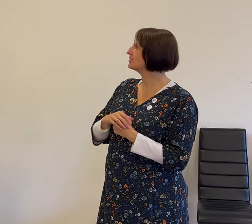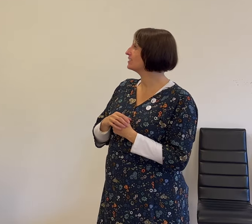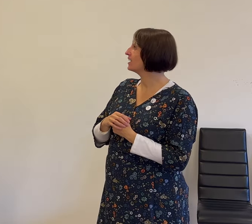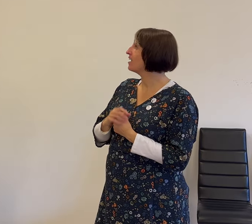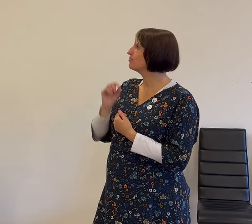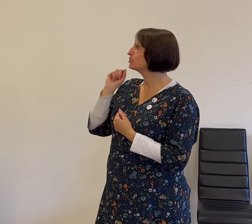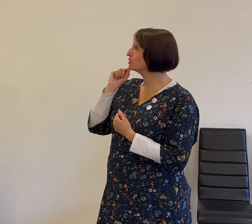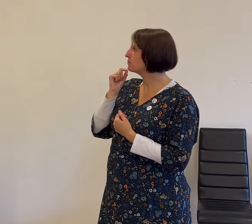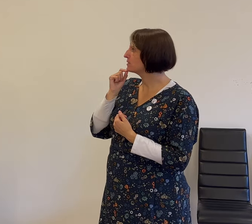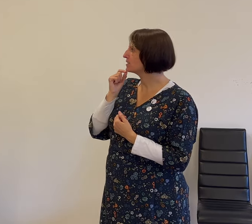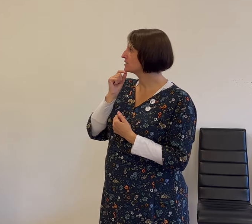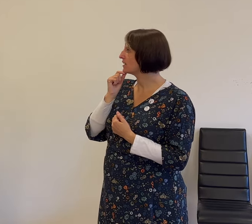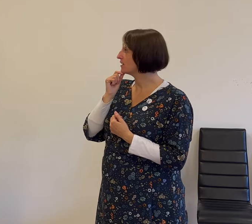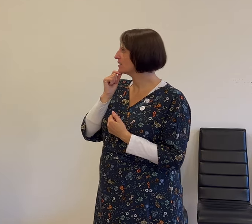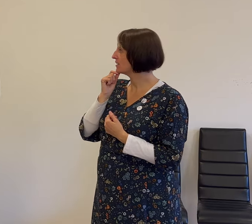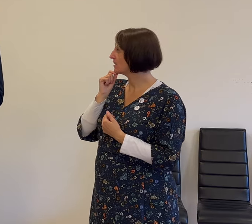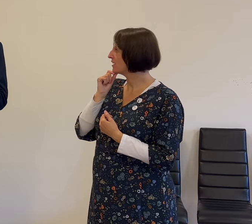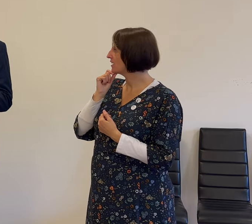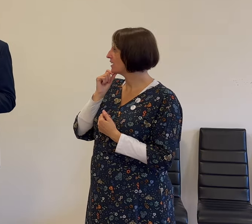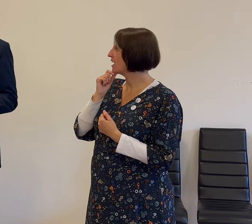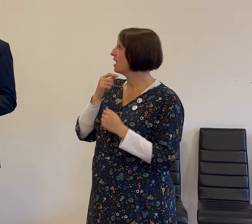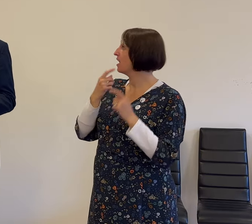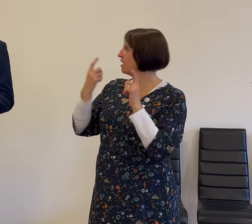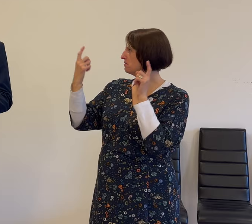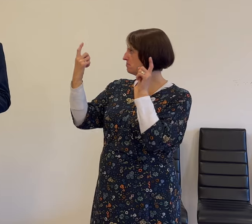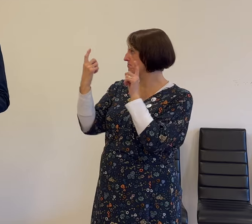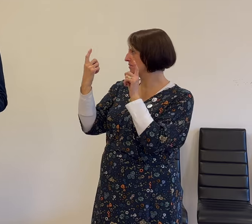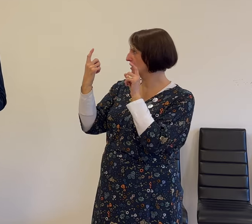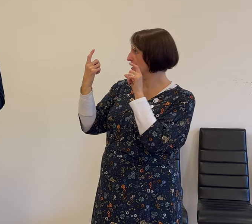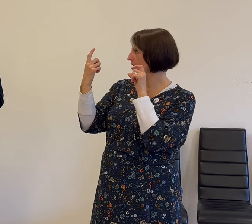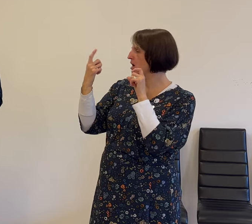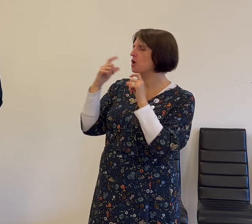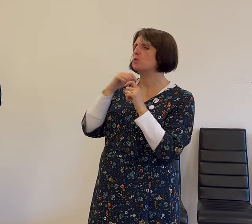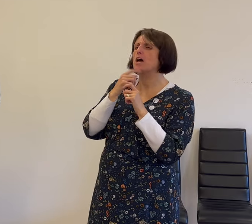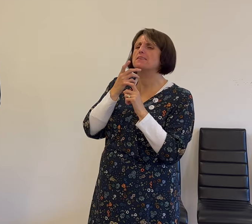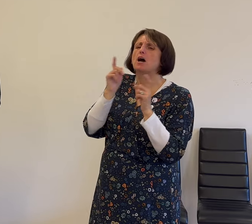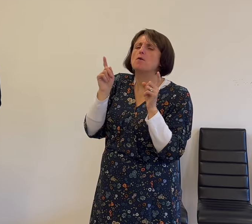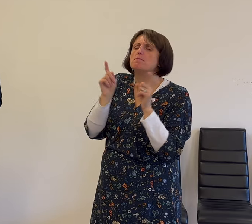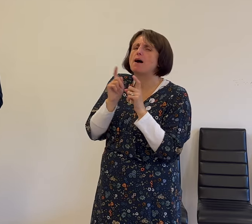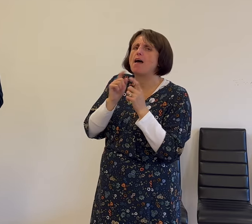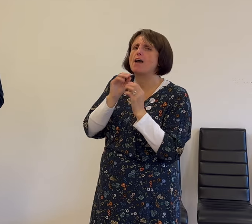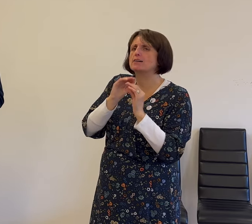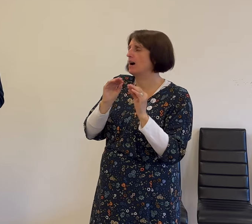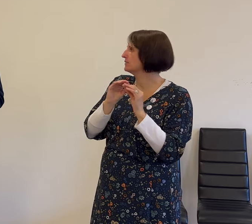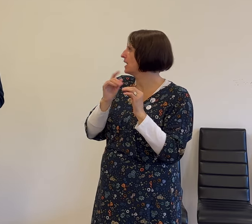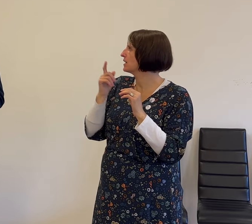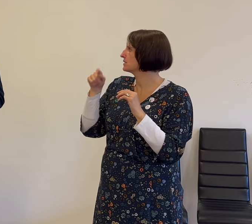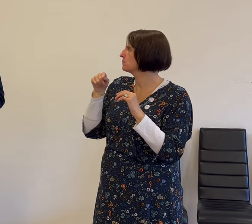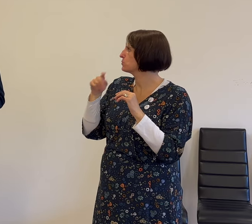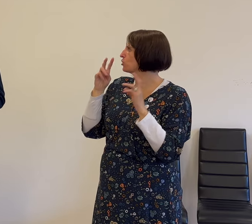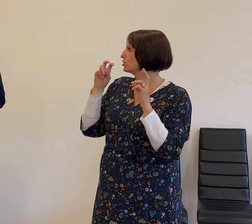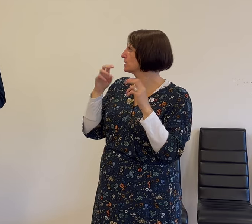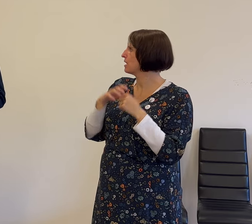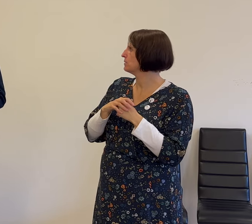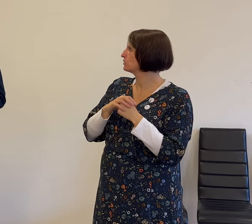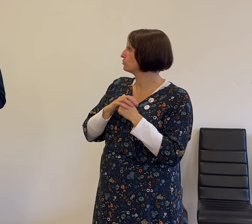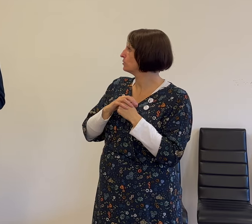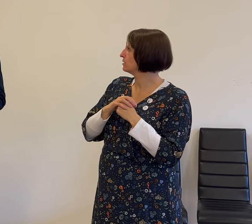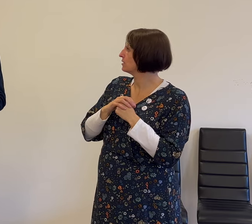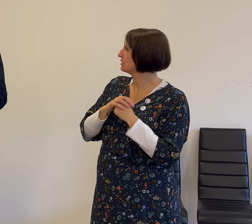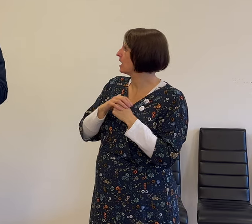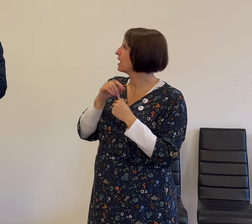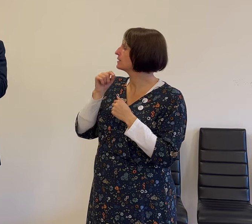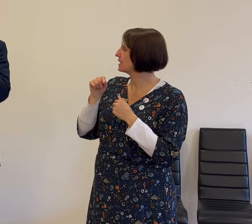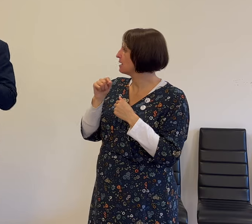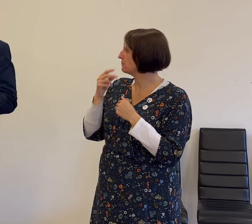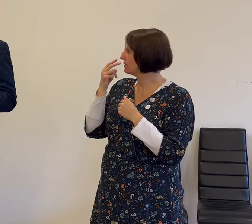Všimněte si na to, že jdou proti sobě do boje, takové kratičké kázání, které ale mimořádně důležité. Tam